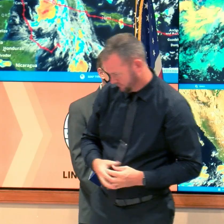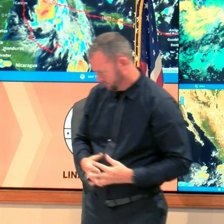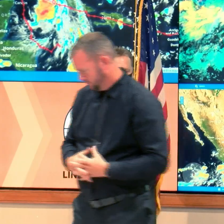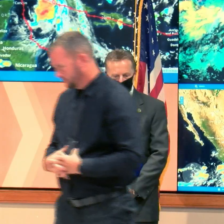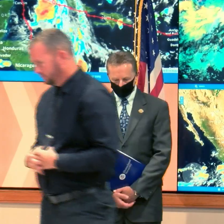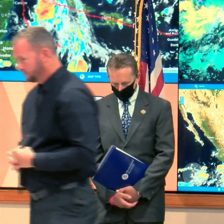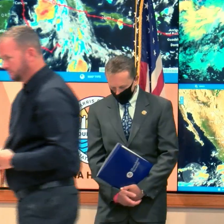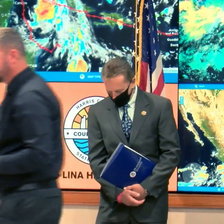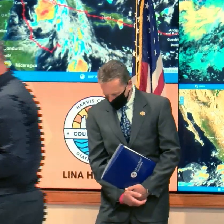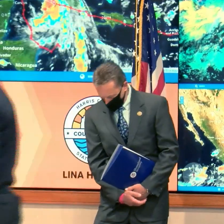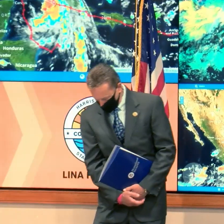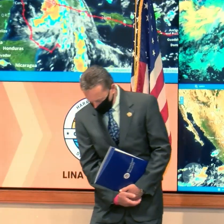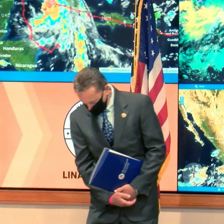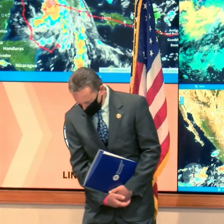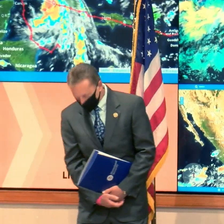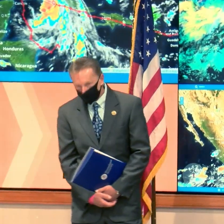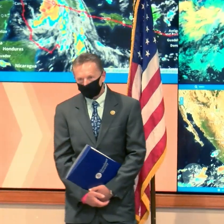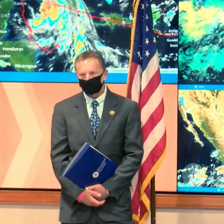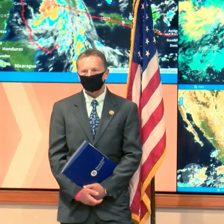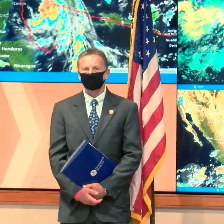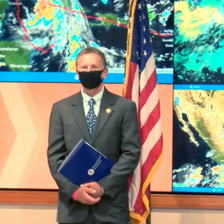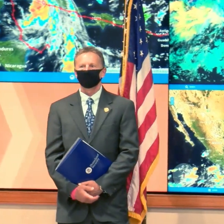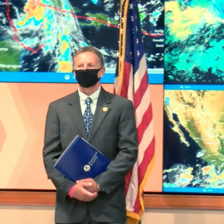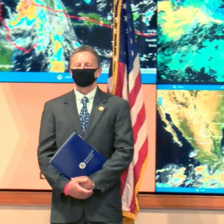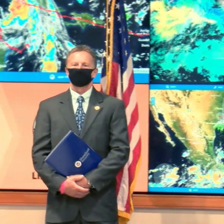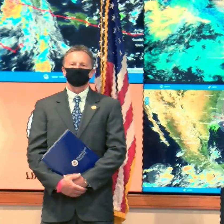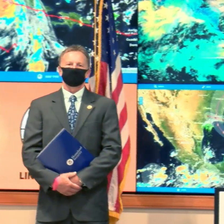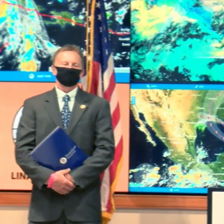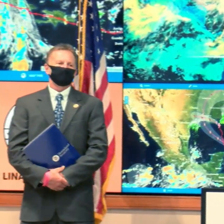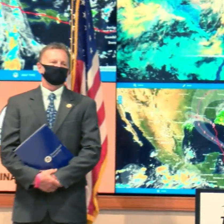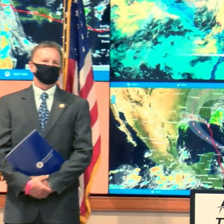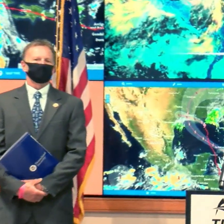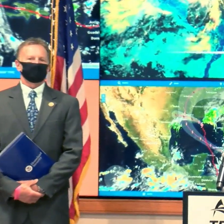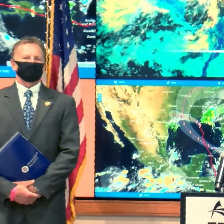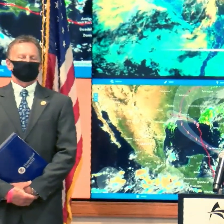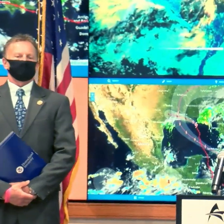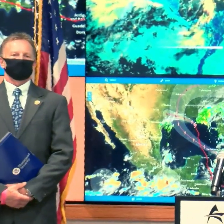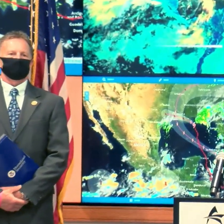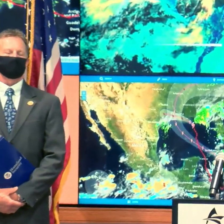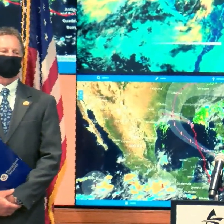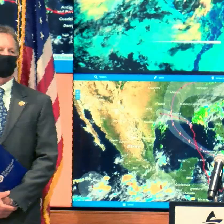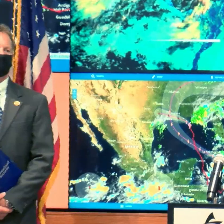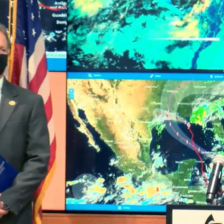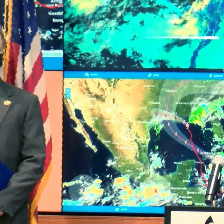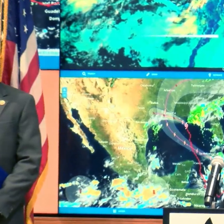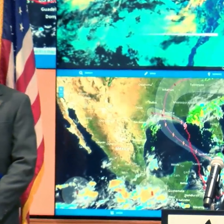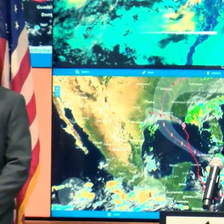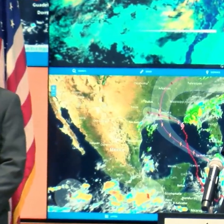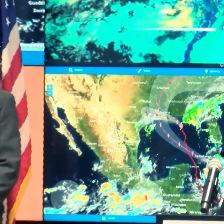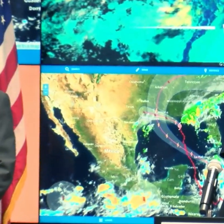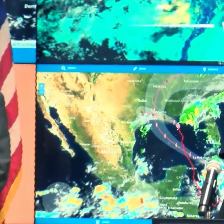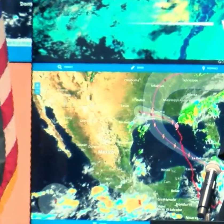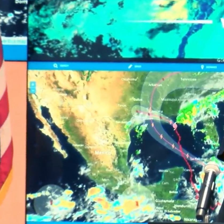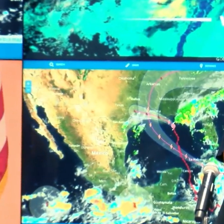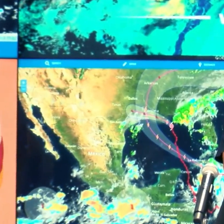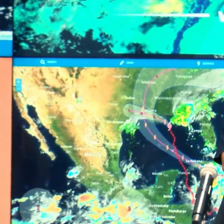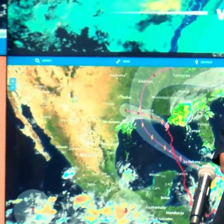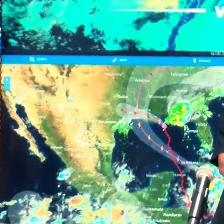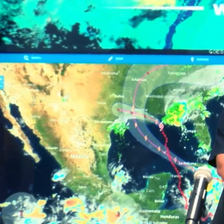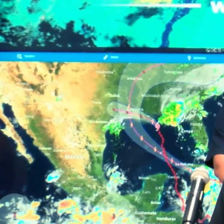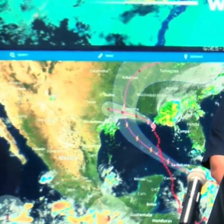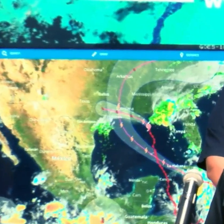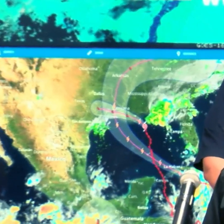todos nosotros, pero hasta ahora, gracias a Dios, hemos evitado tiempos severos en esta temporada de